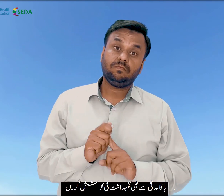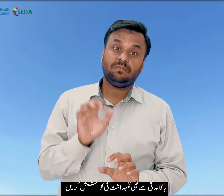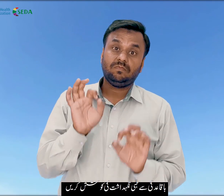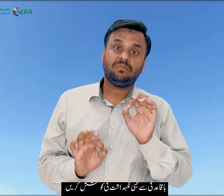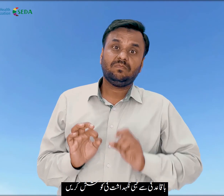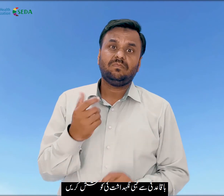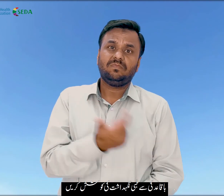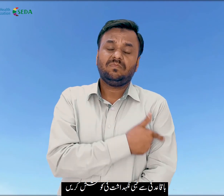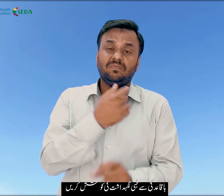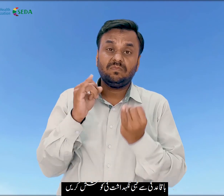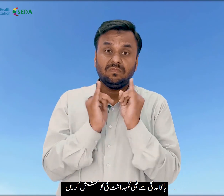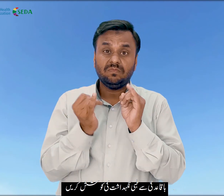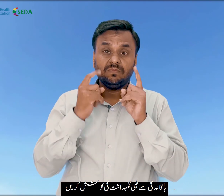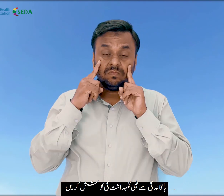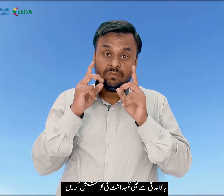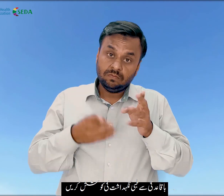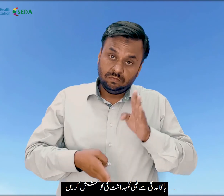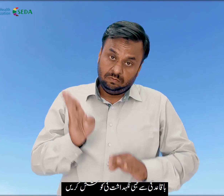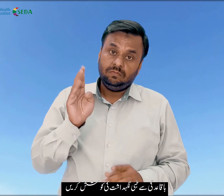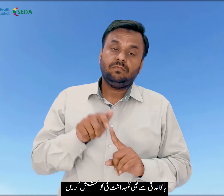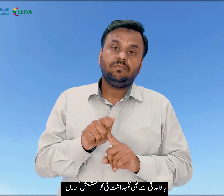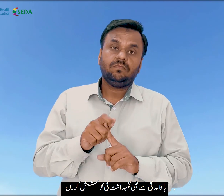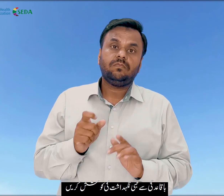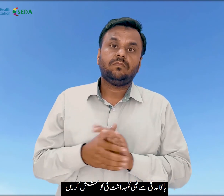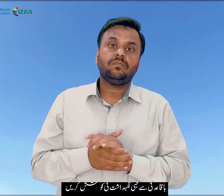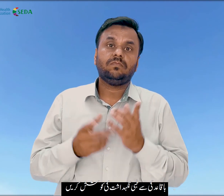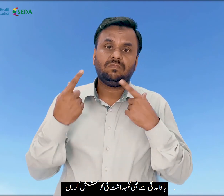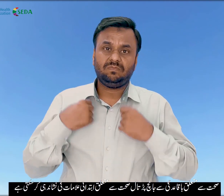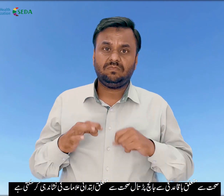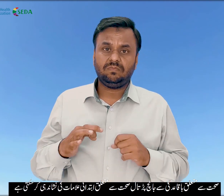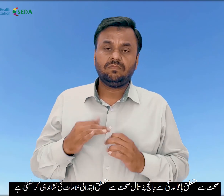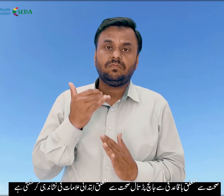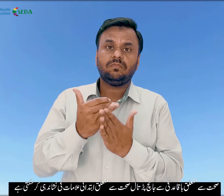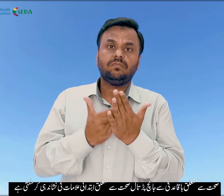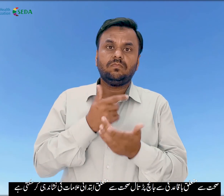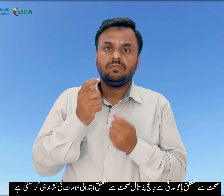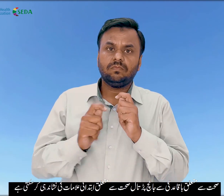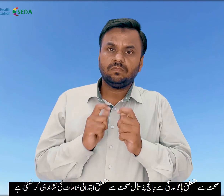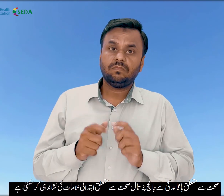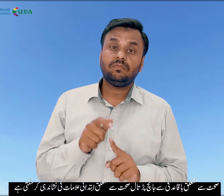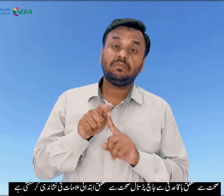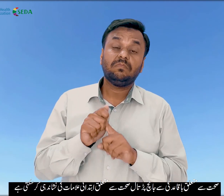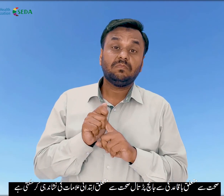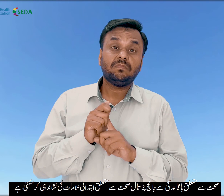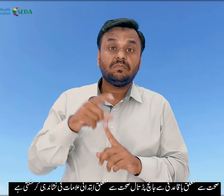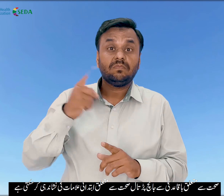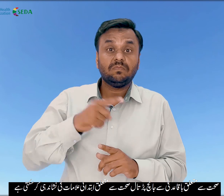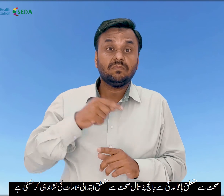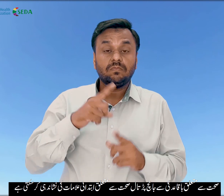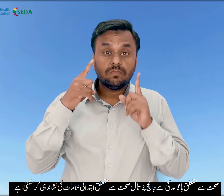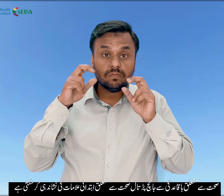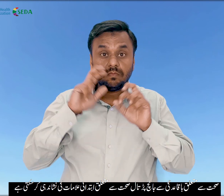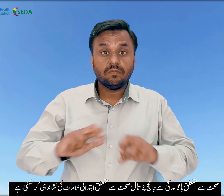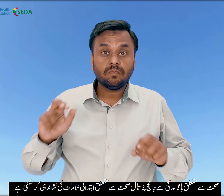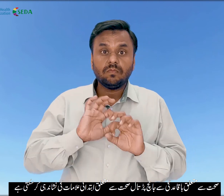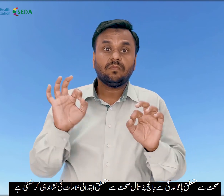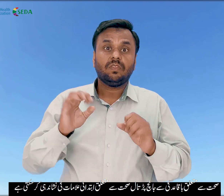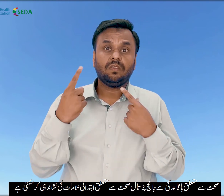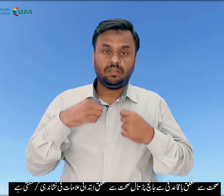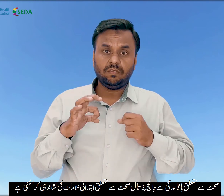باقاعدگی سے طبی نگہداشت کی کوشش کریں۔ صحت سے متعلق باقاعدگی سے جانچ پڑتال